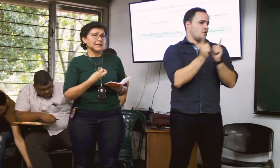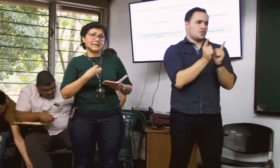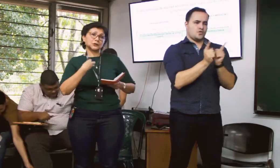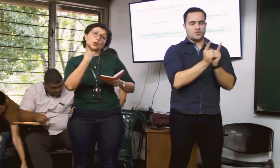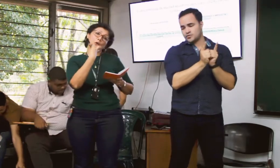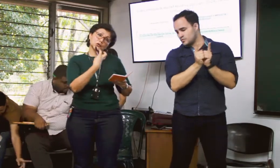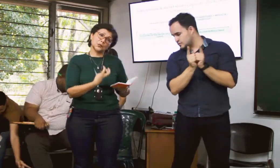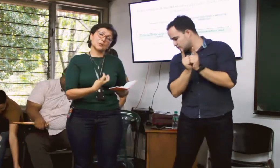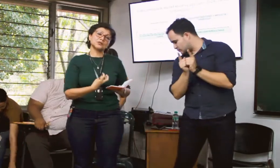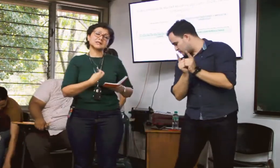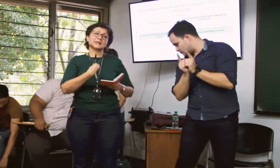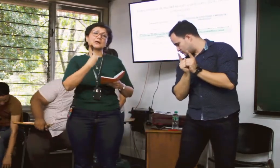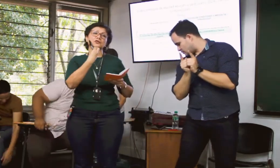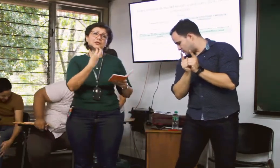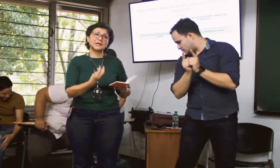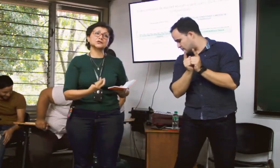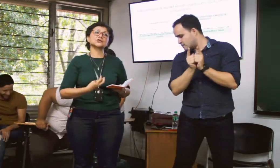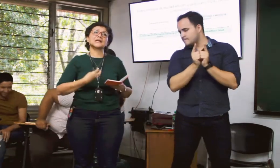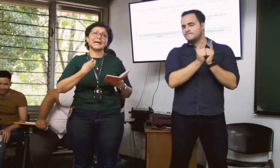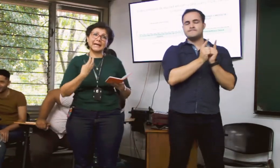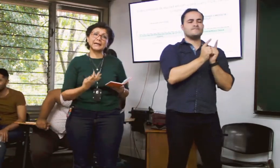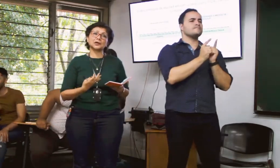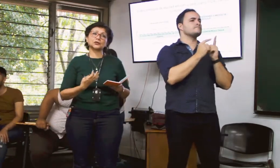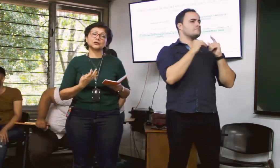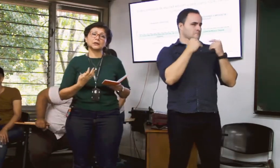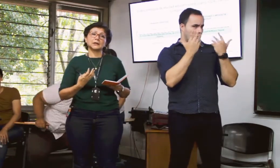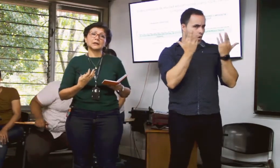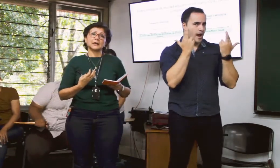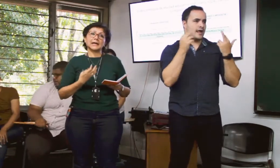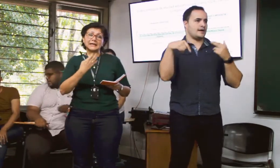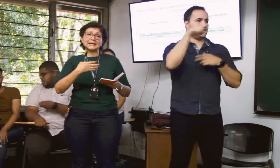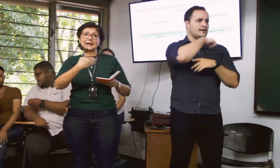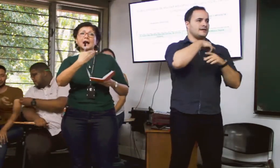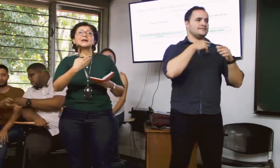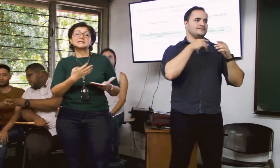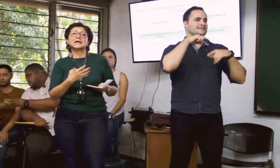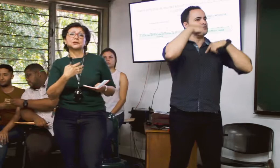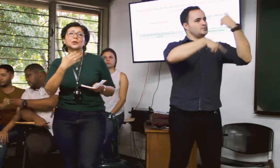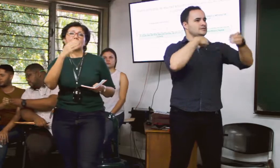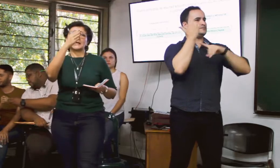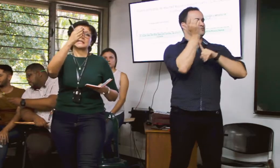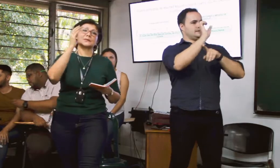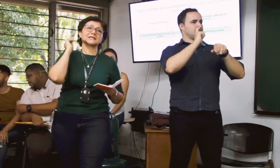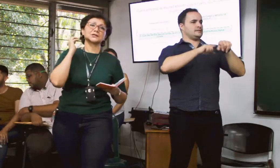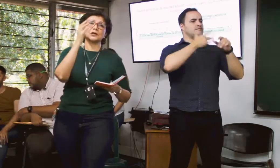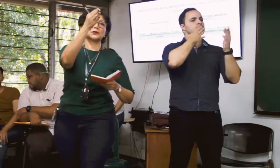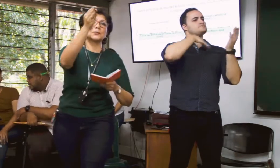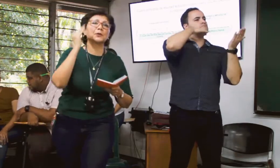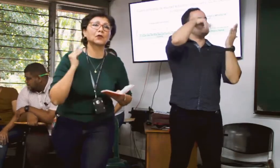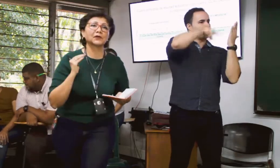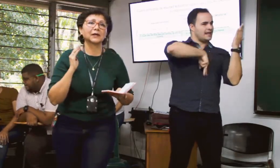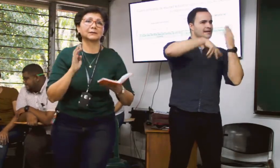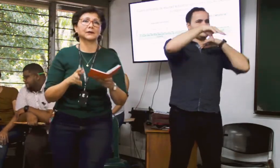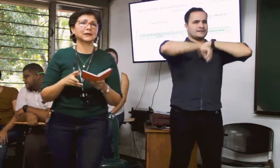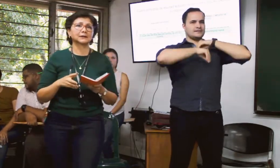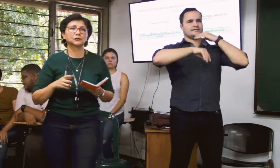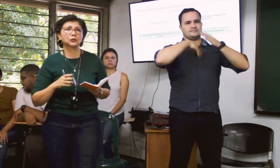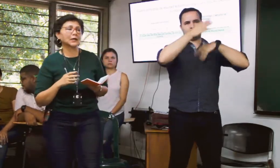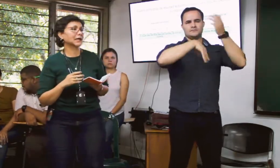mejorar que todos podamos acceder a los textos, leerlos e ir avanzando en las precisiones. Entonces,